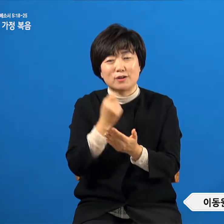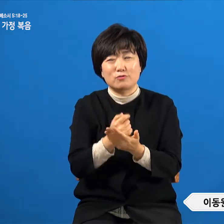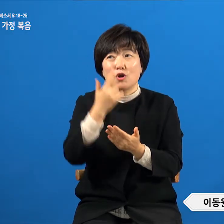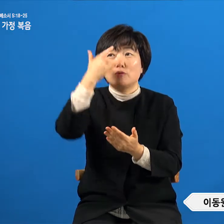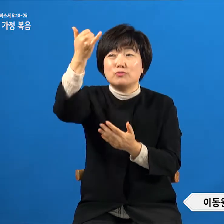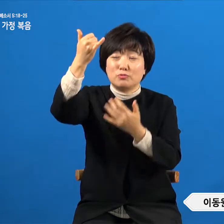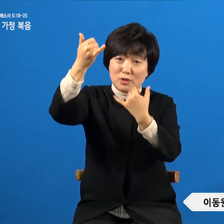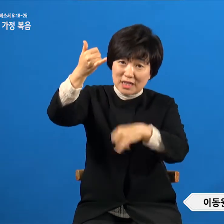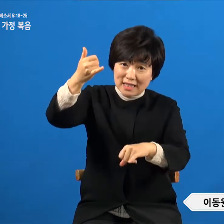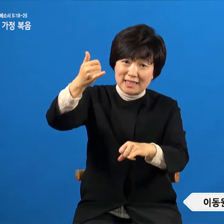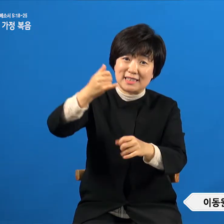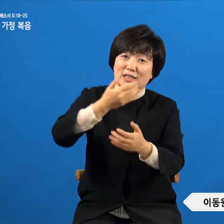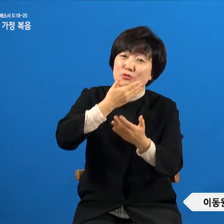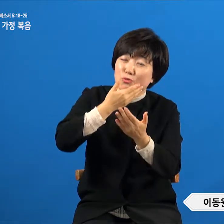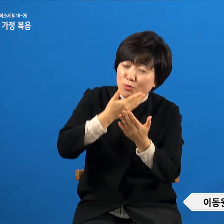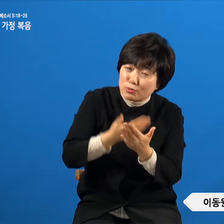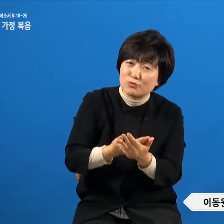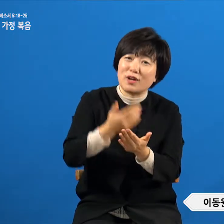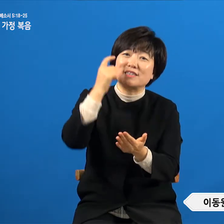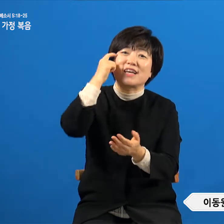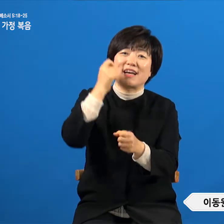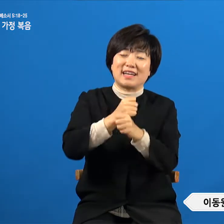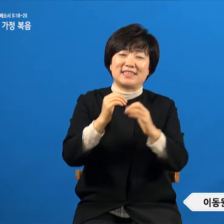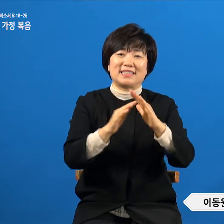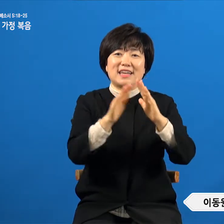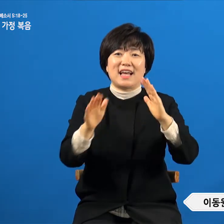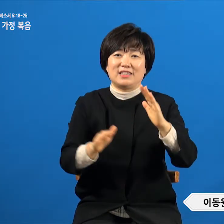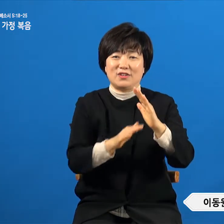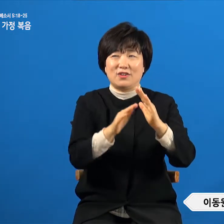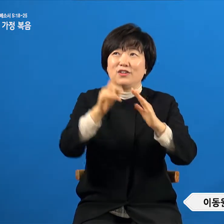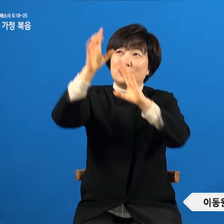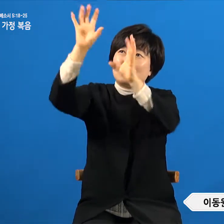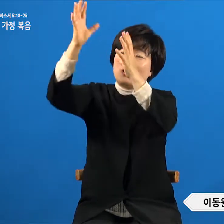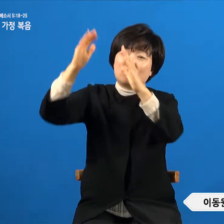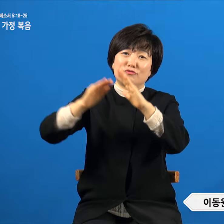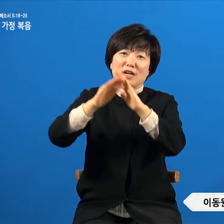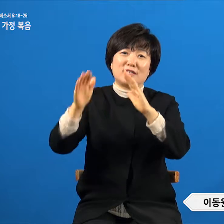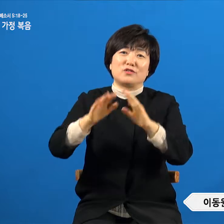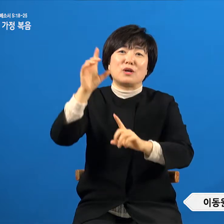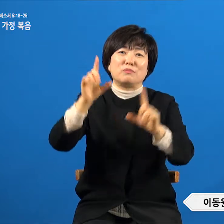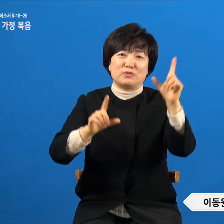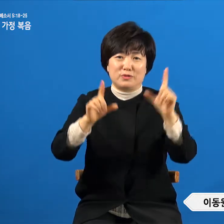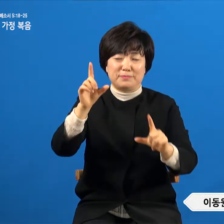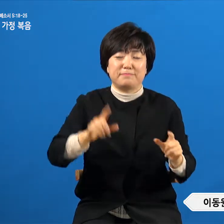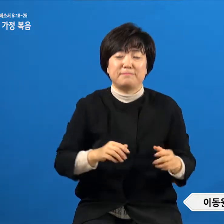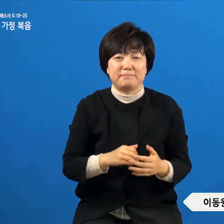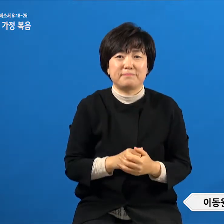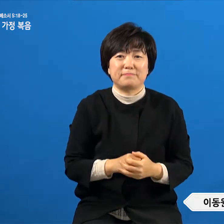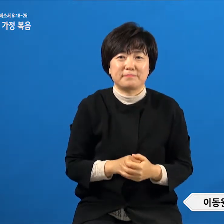자식을, 자식이 부모를 소중히 여기는 가정, 이것이 천국 가정의 모습이 아니겠습니까?